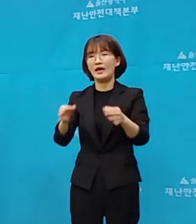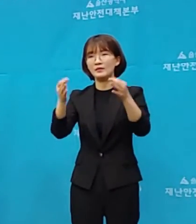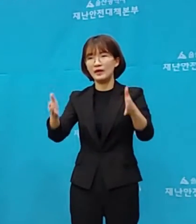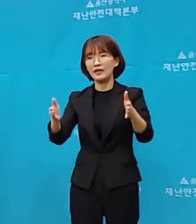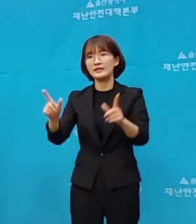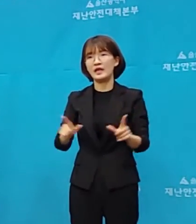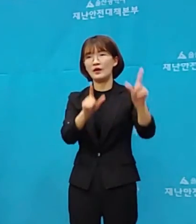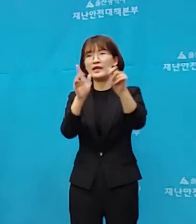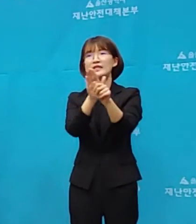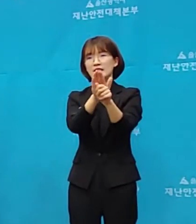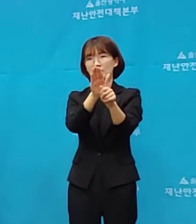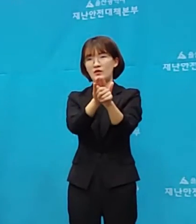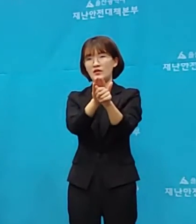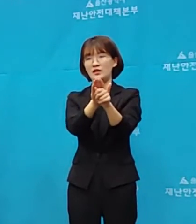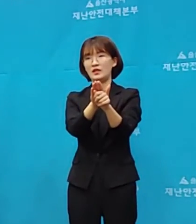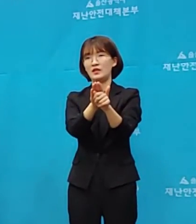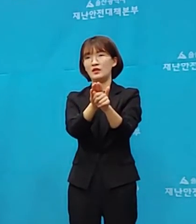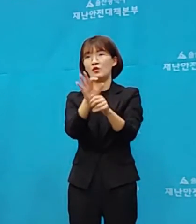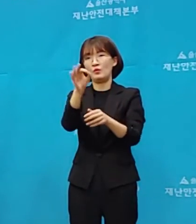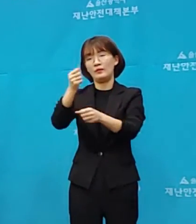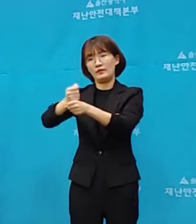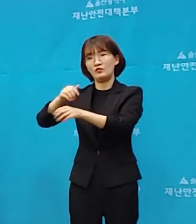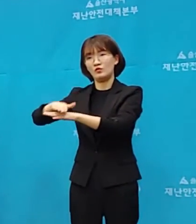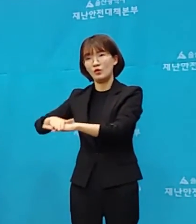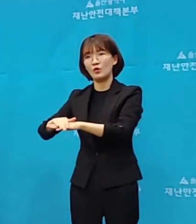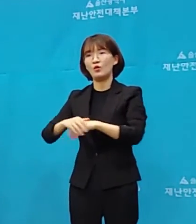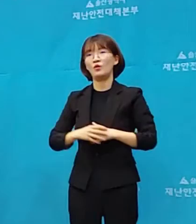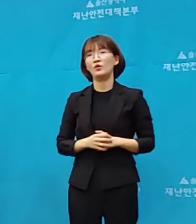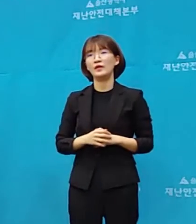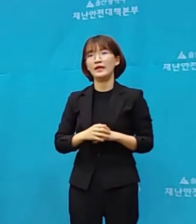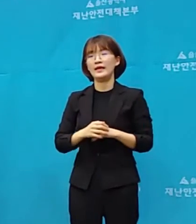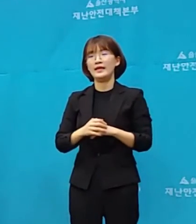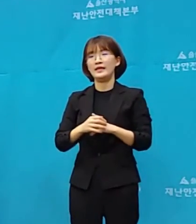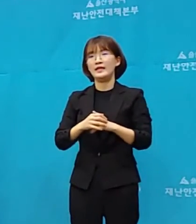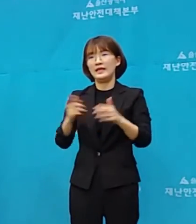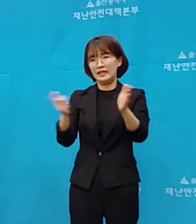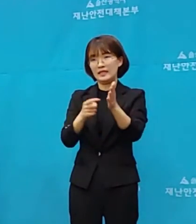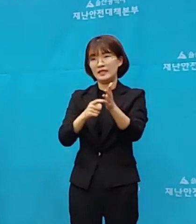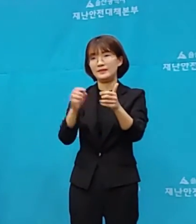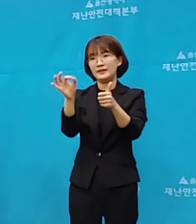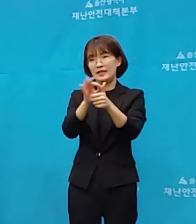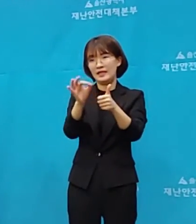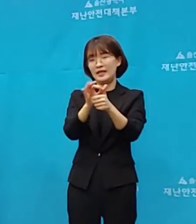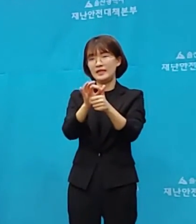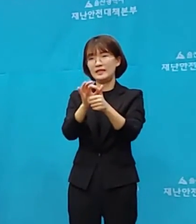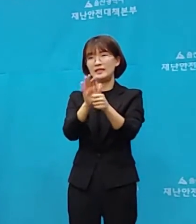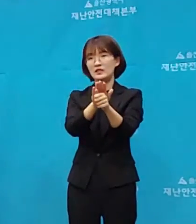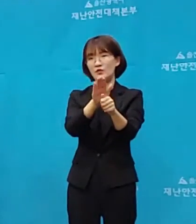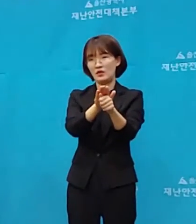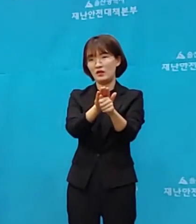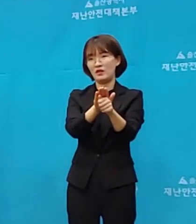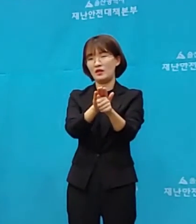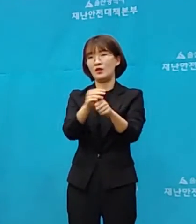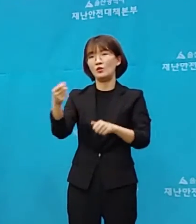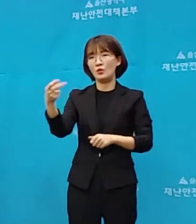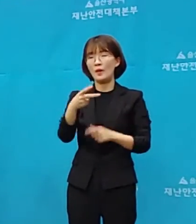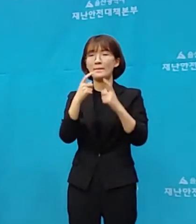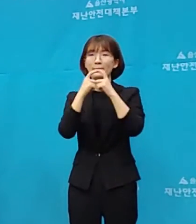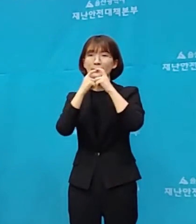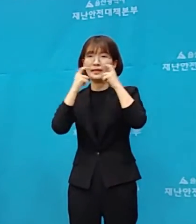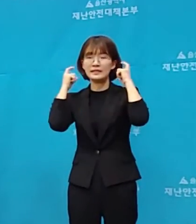생활지원 121억 원, 생계급여 추가 지원 114억 원, 저소득층